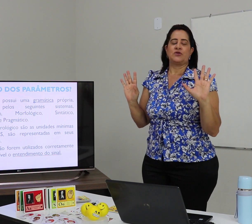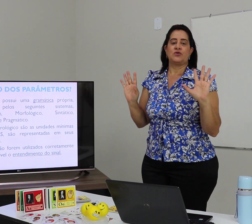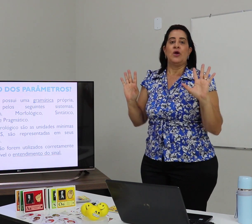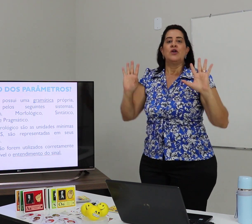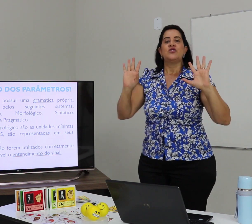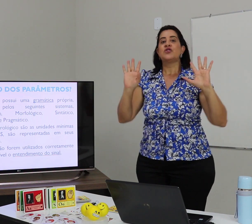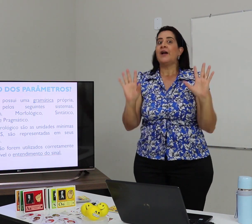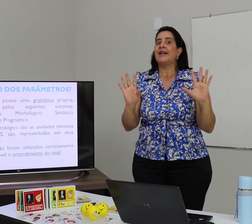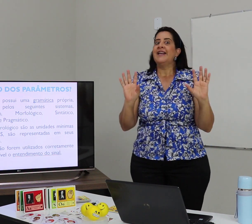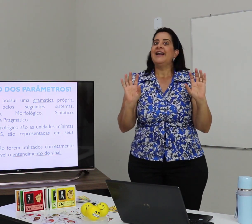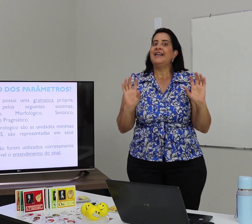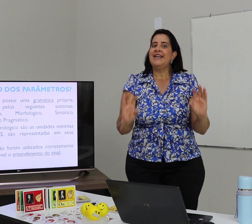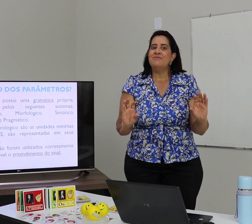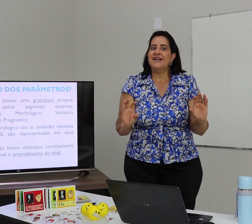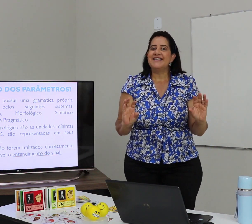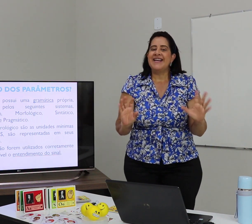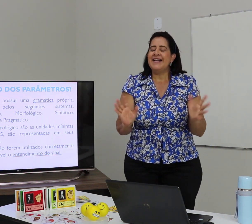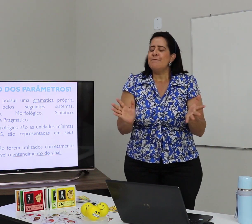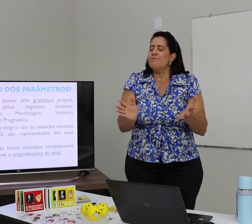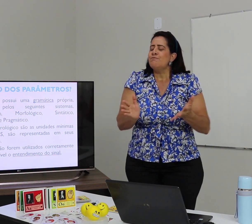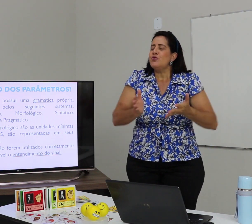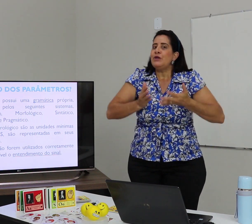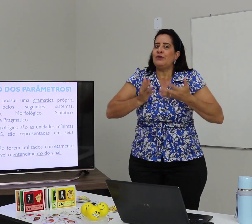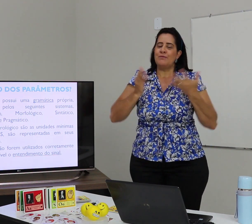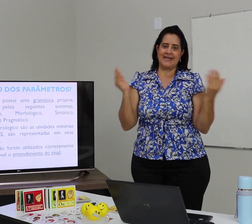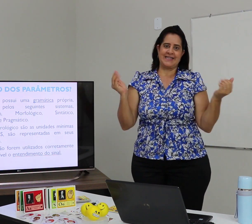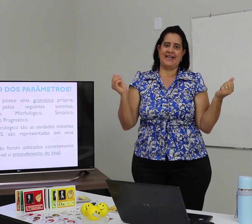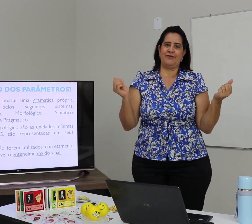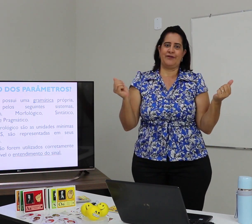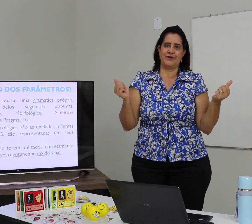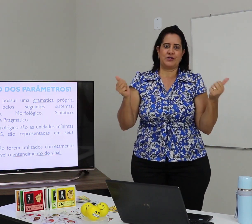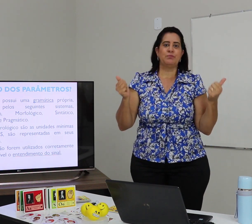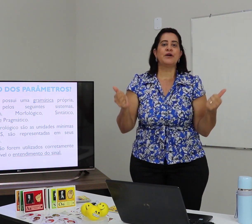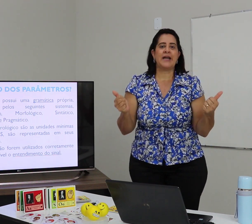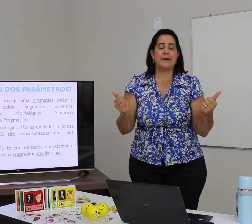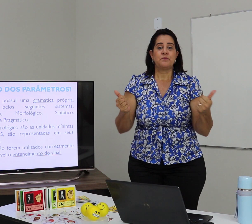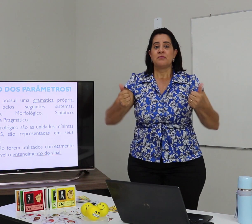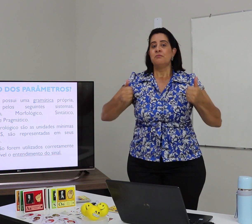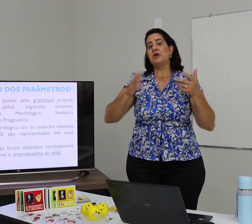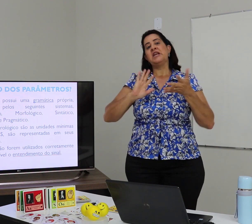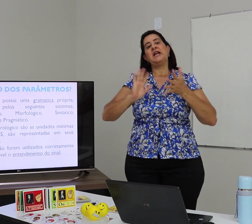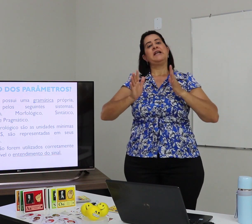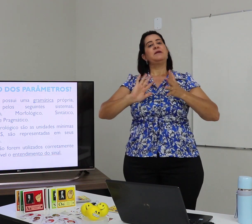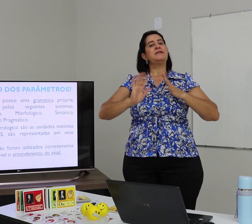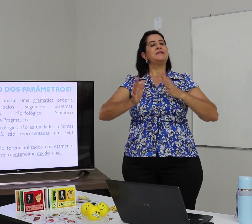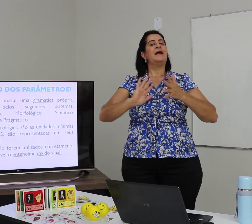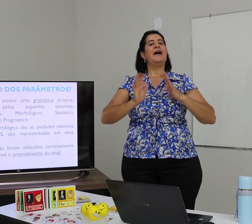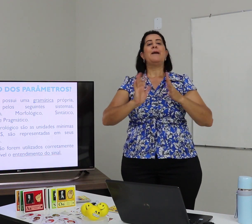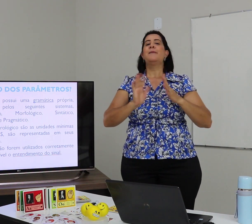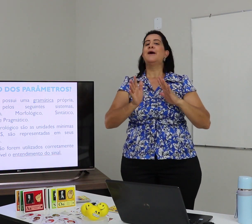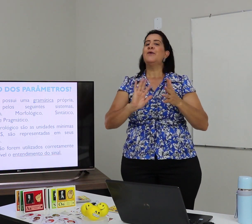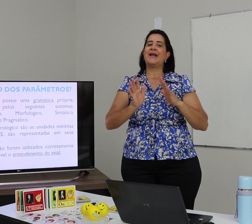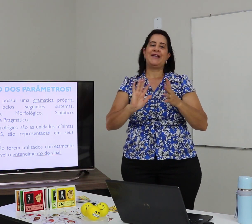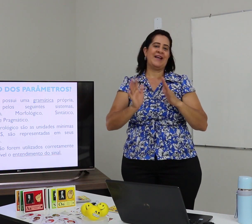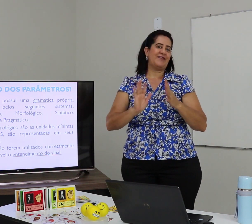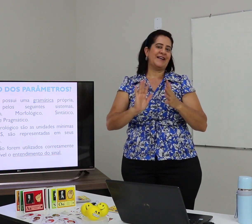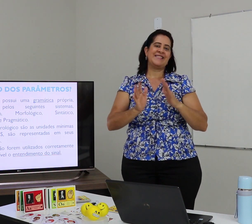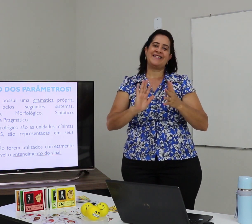isso. Só que na Libras ele é muito mais relevante. Por quê? Porque na Libras a mão é que vai